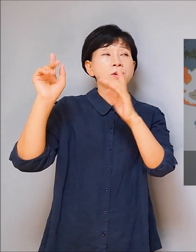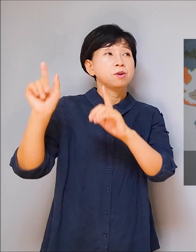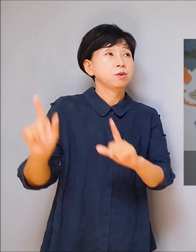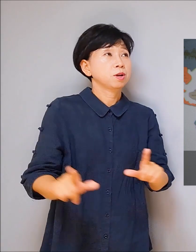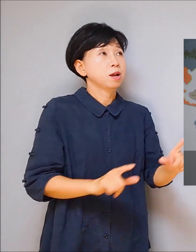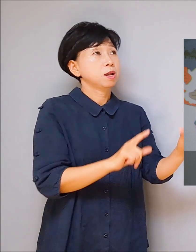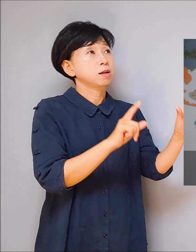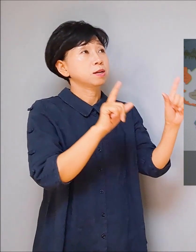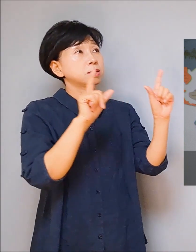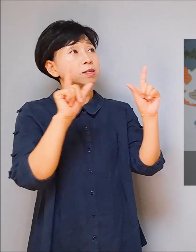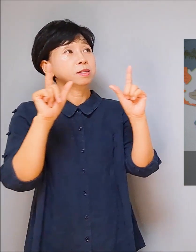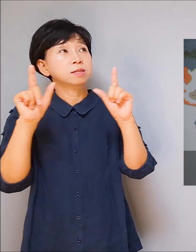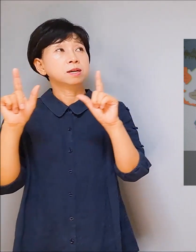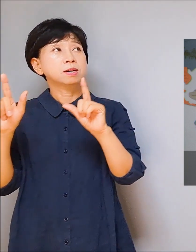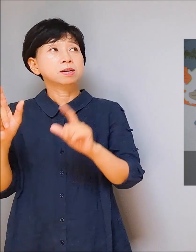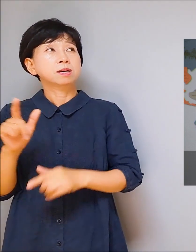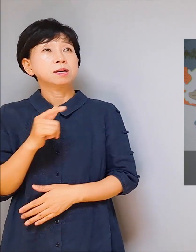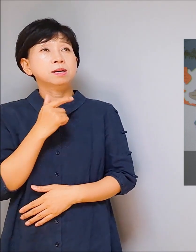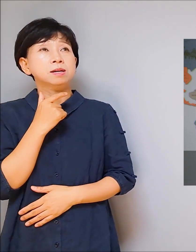찬송하며